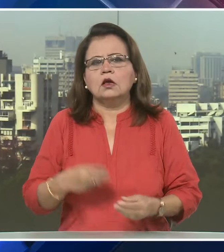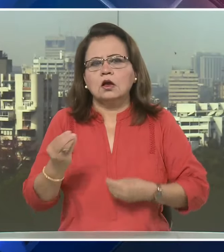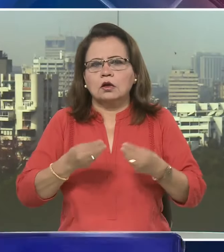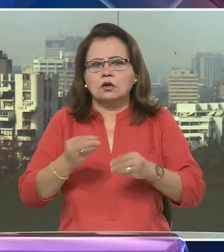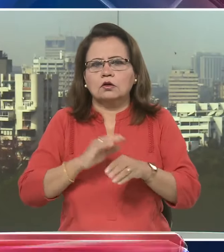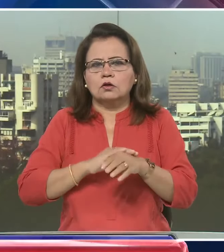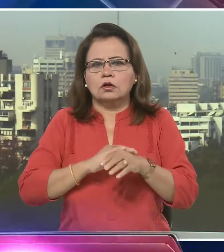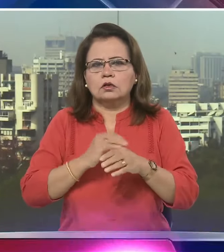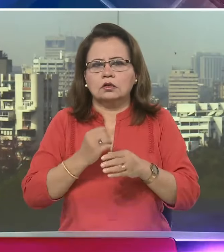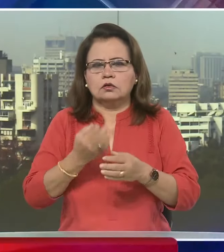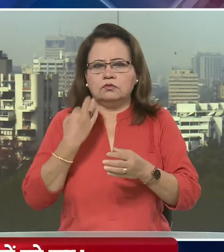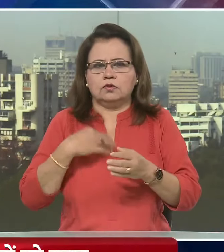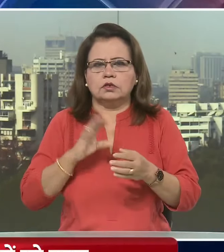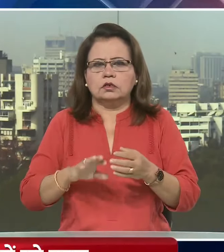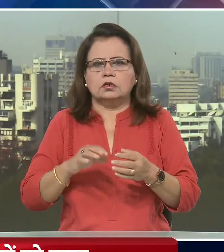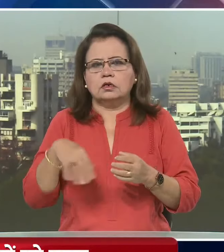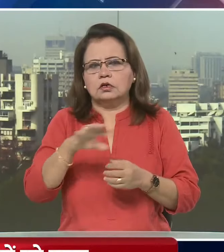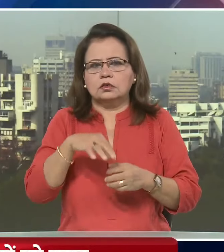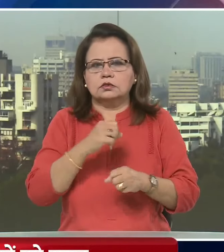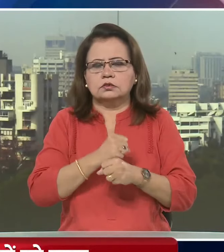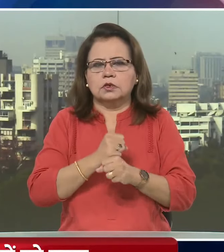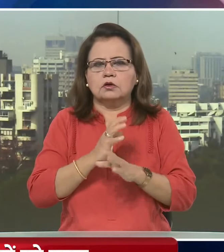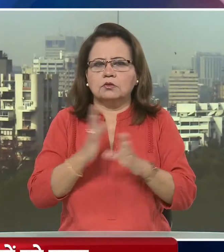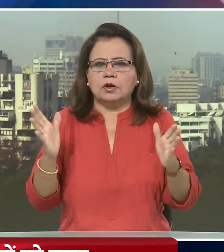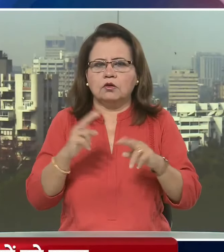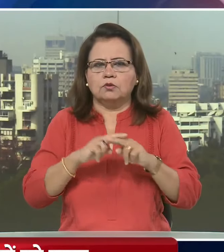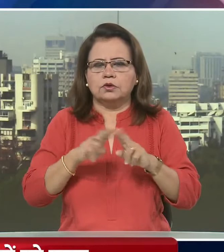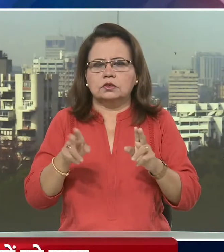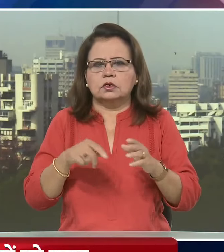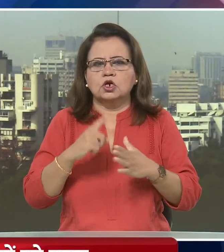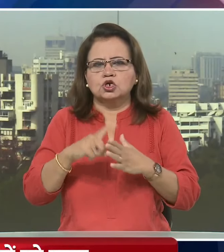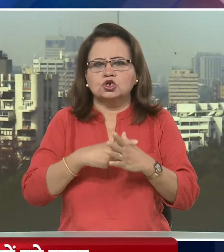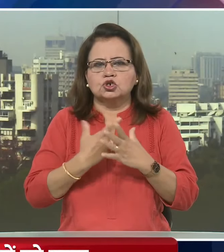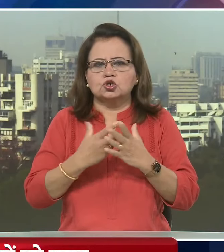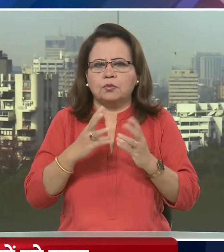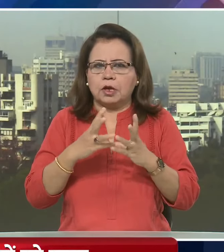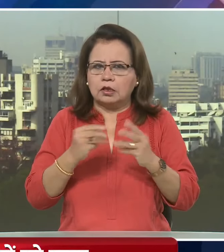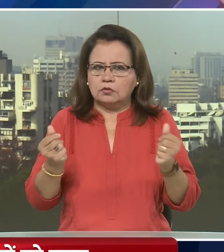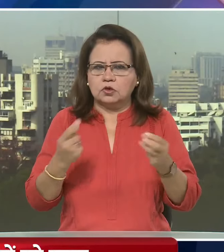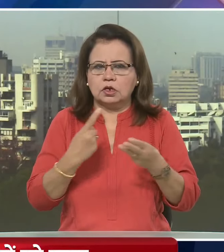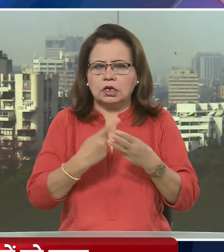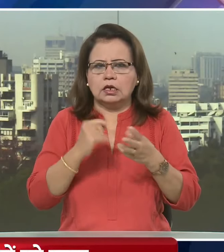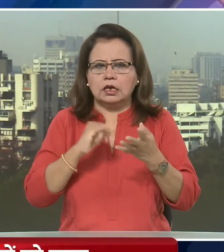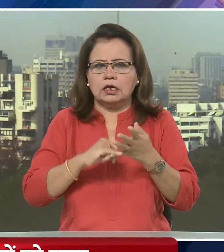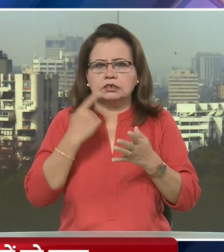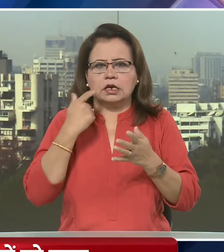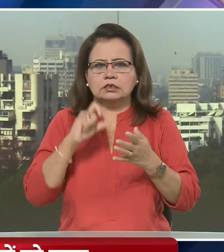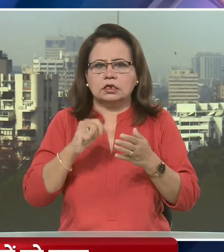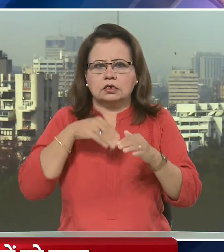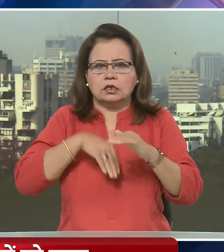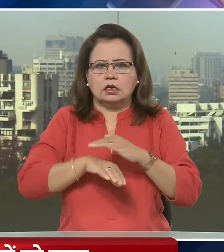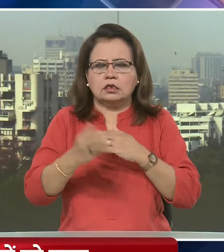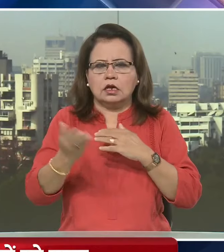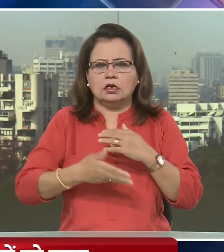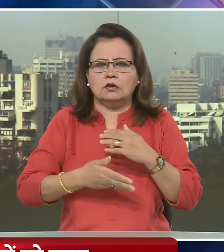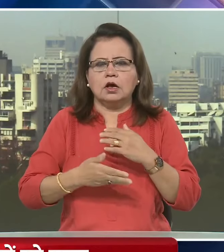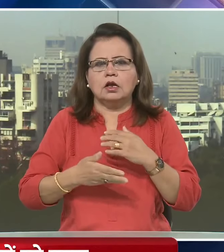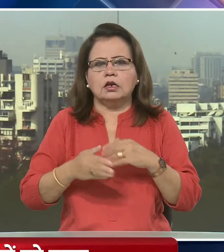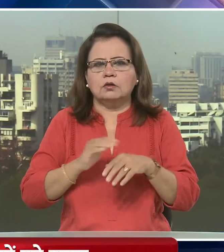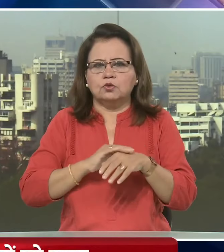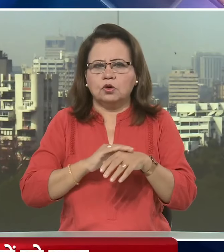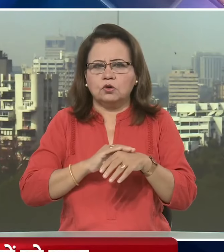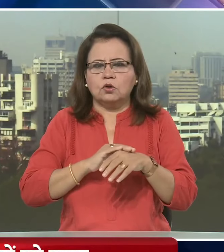औद्योगिक श्रमिकों को राहत देने के लिए केंद्र सरकार का बड़ा फैसला। रोजगार खो चुके ESIC के तहत आने वाले मजदूरों को